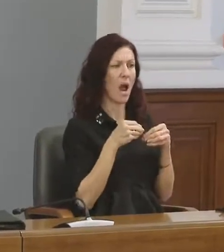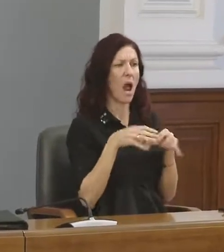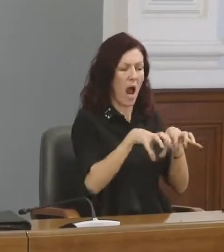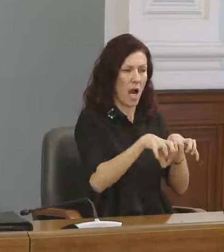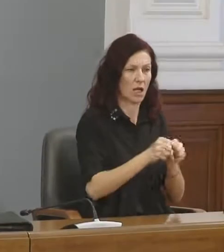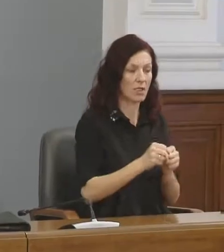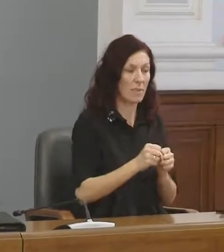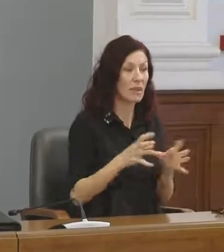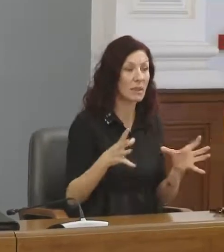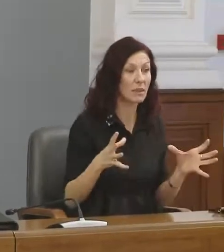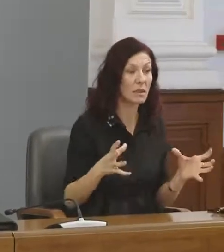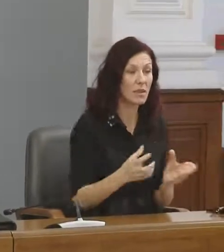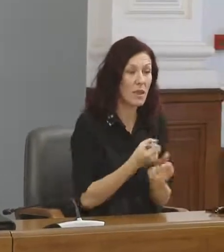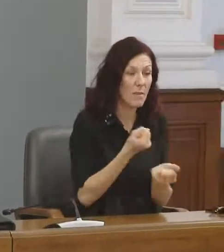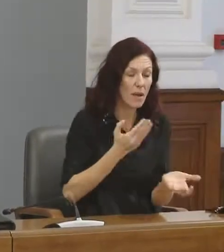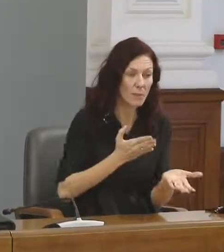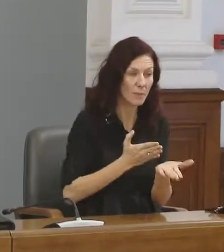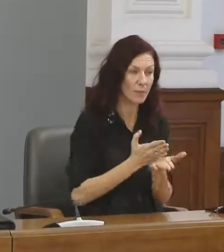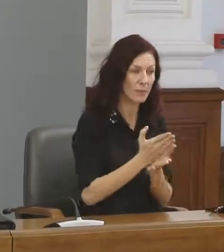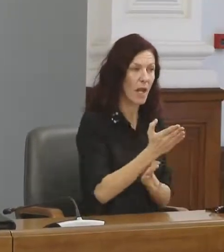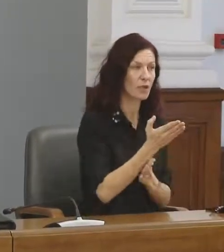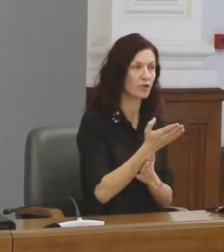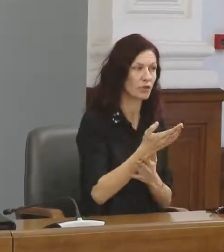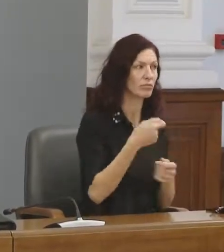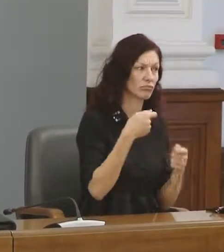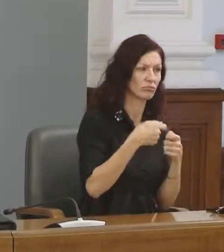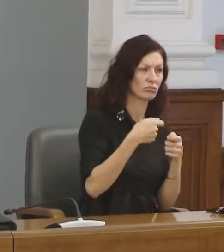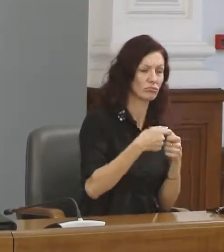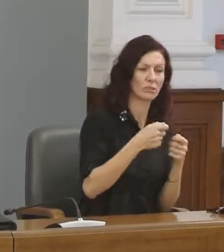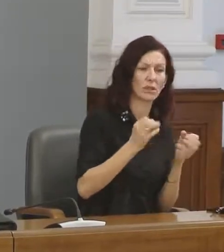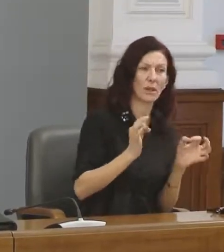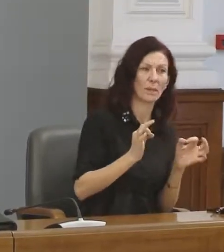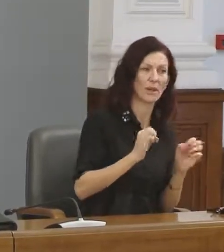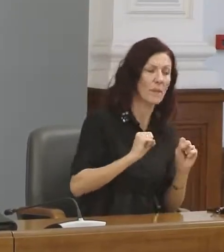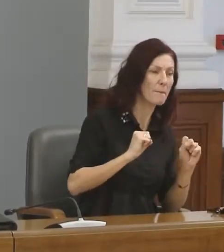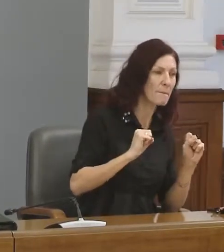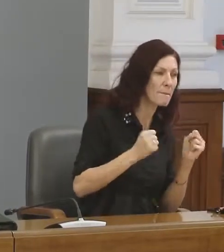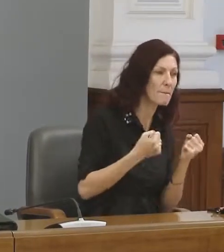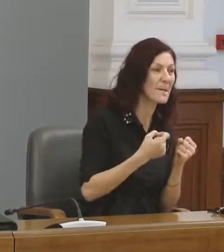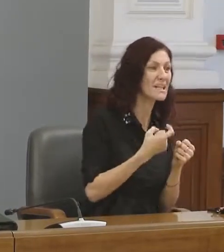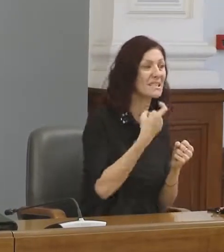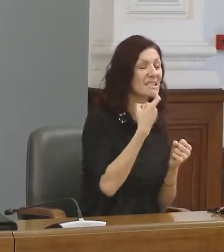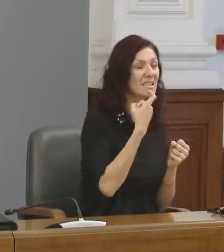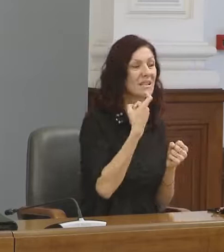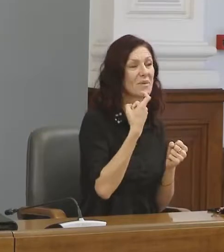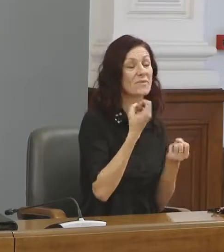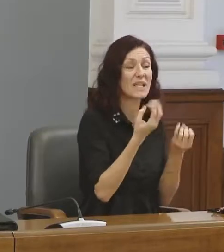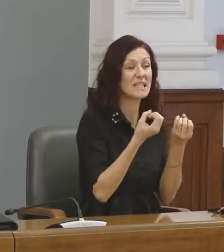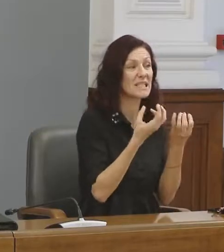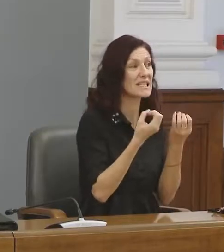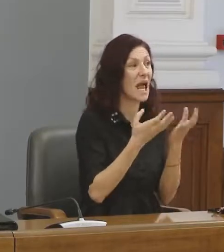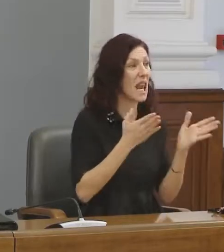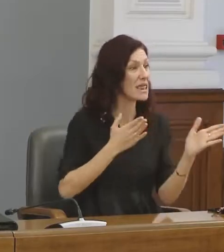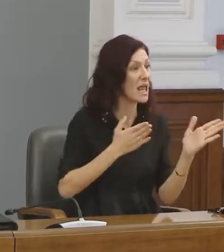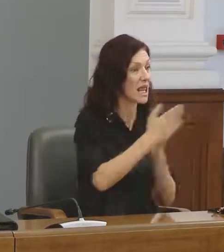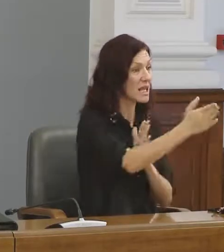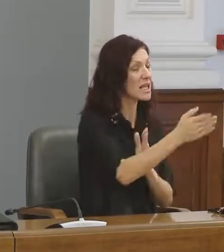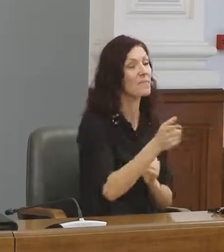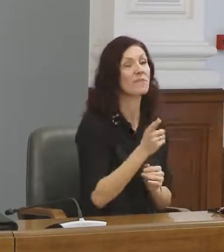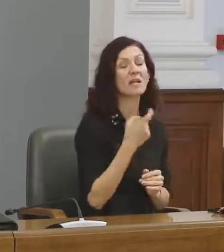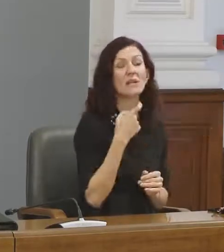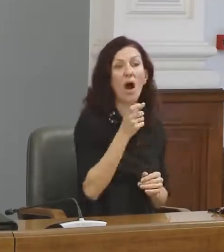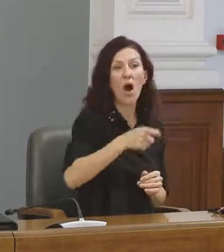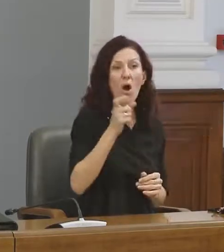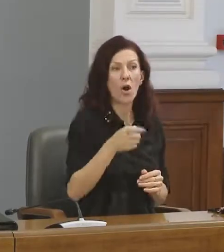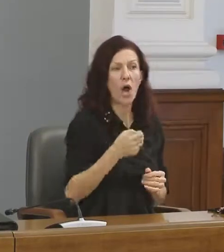намериме начин да реализираме бързи зелени линии за хора, които са в тежко състояние и които